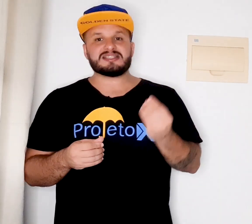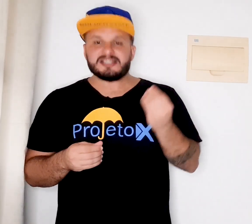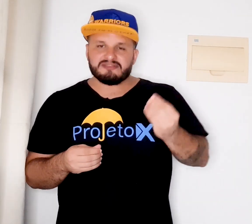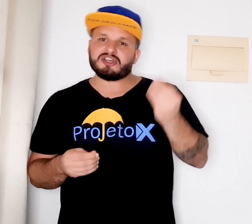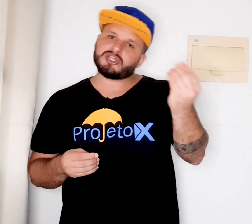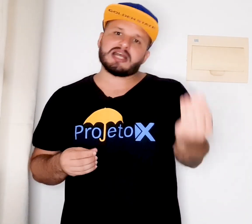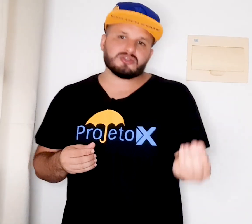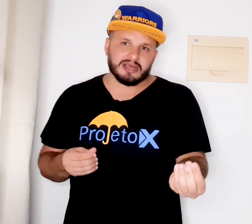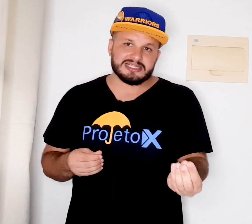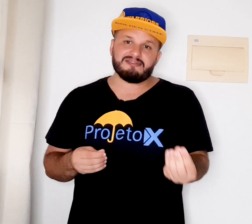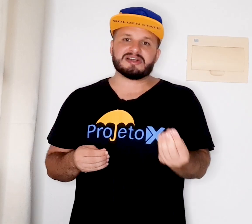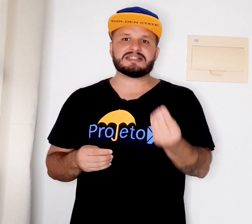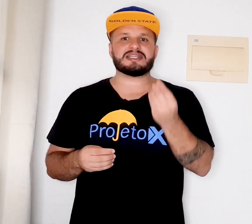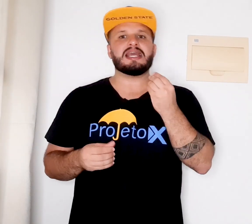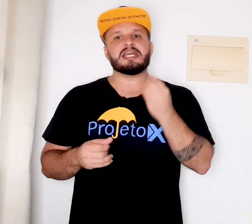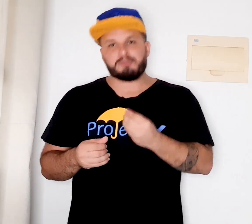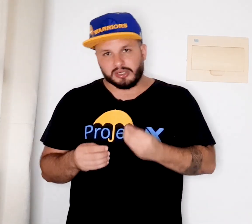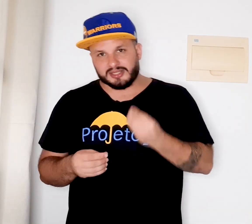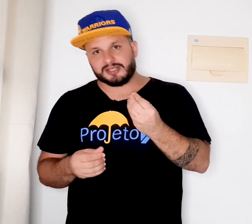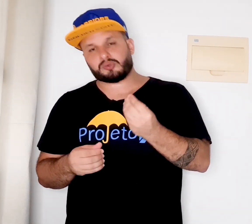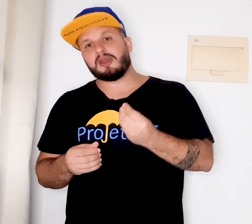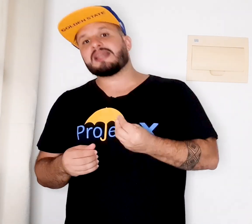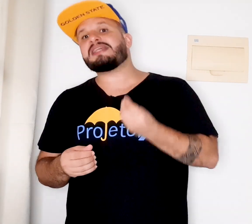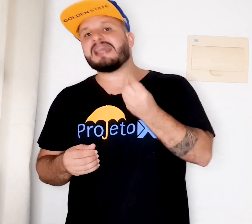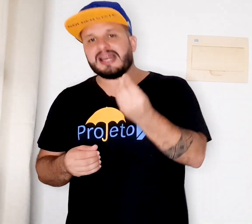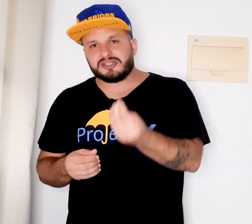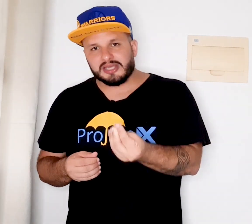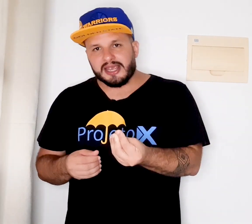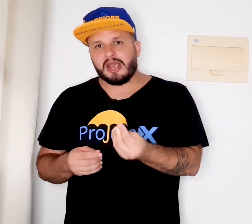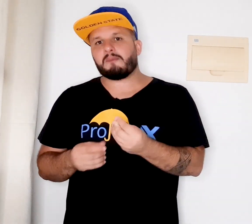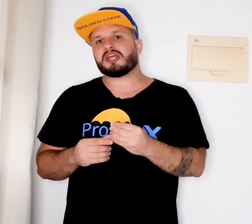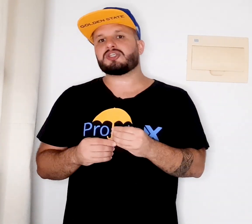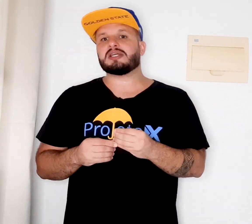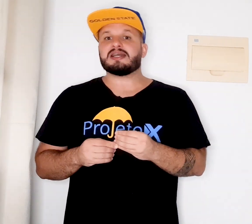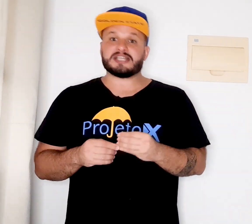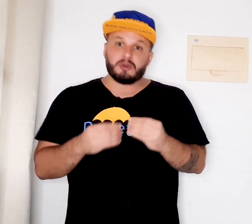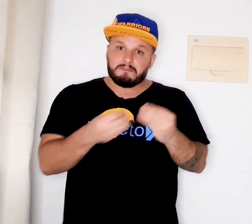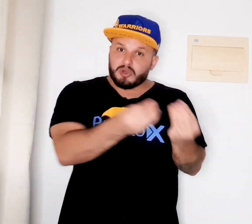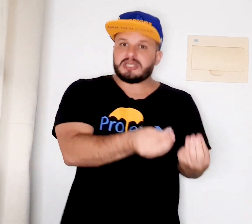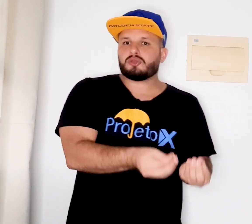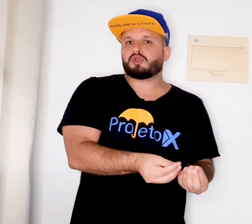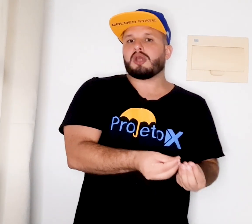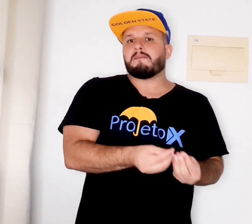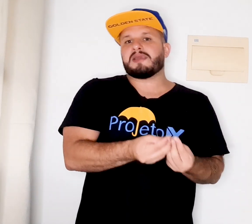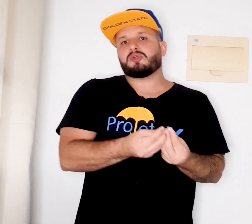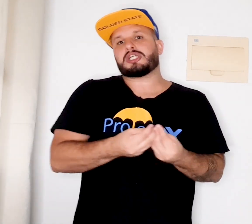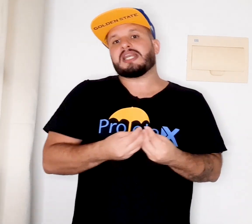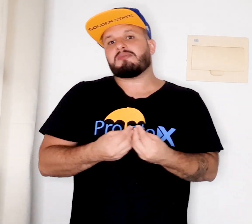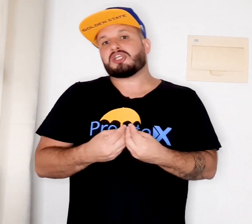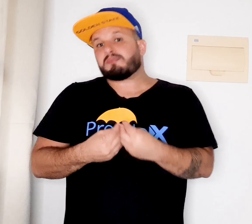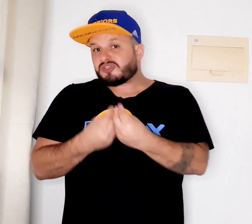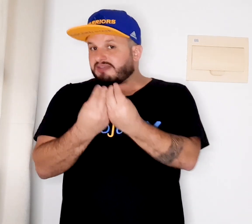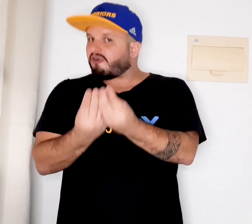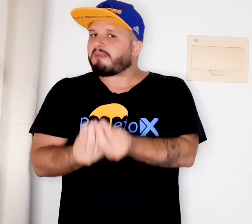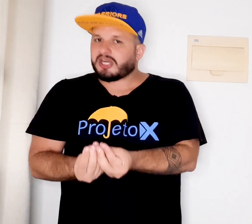essas investigações avancem e, portanto, que eles realmente sejam punidos pelos crimes que